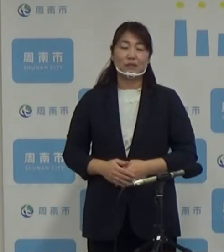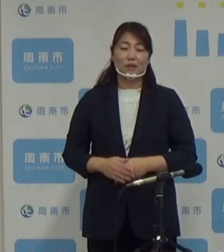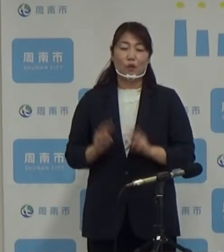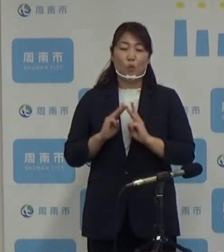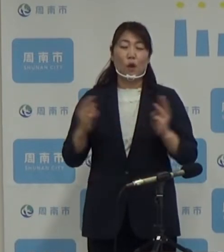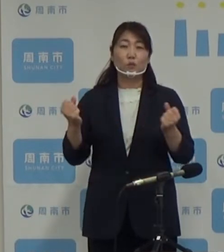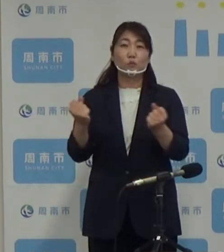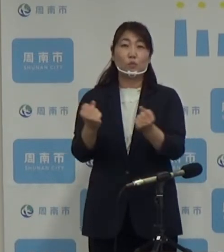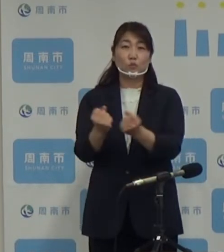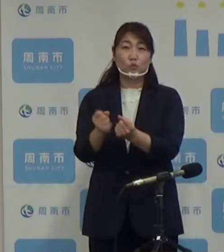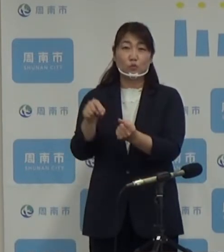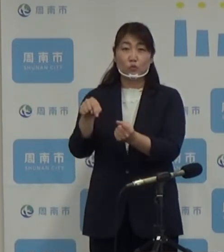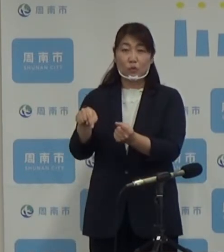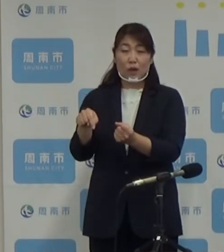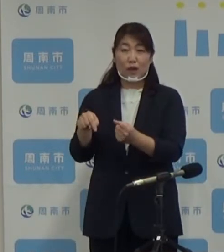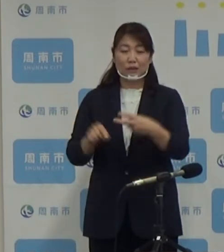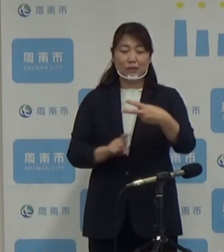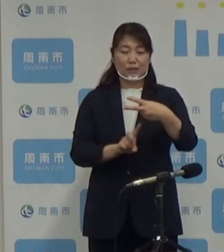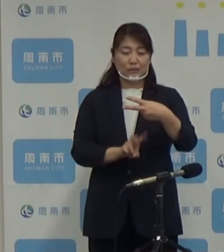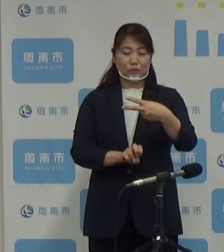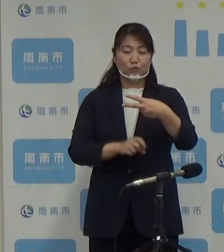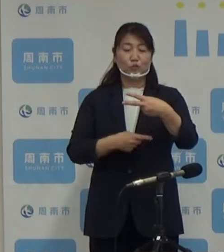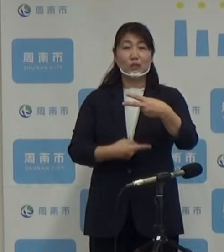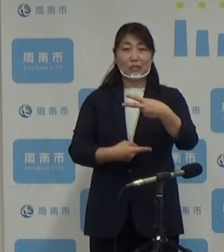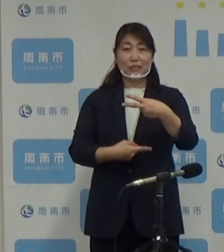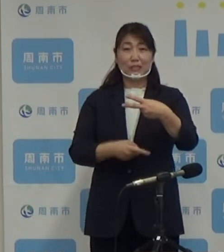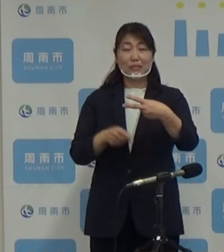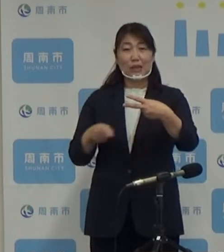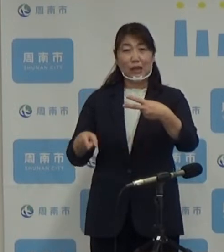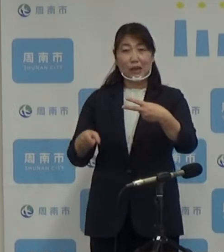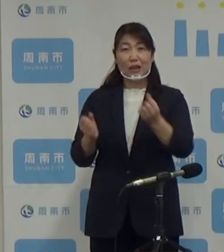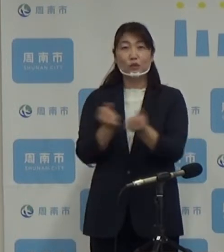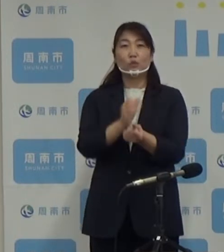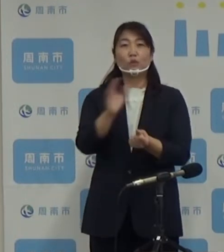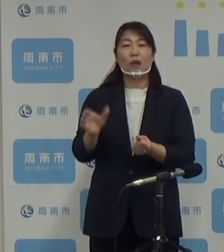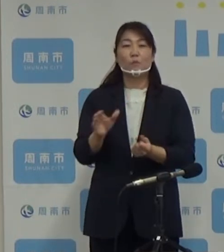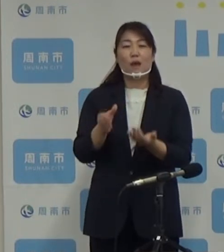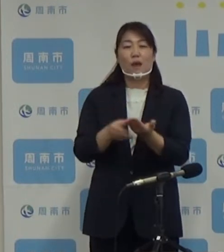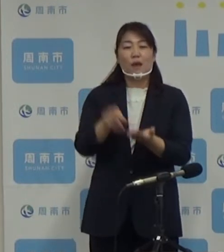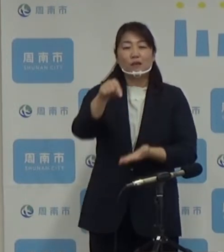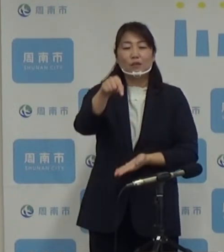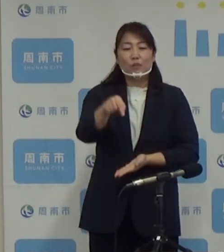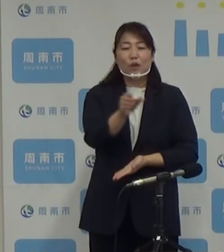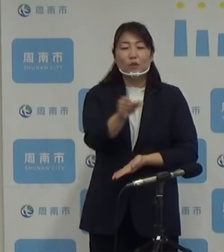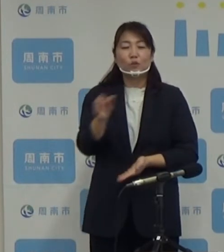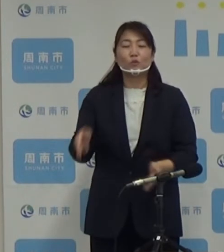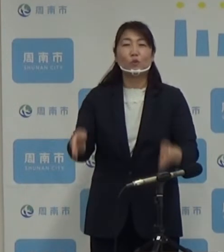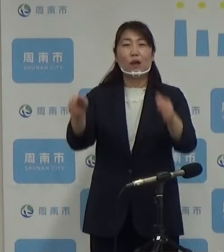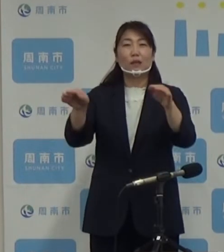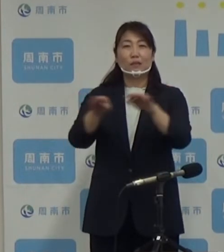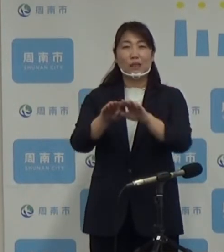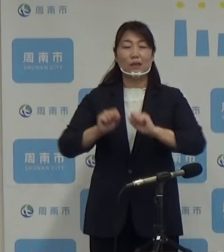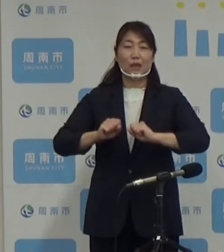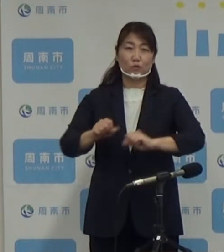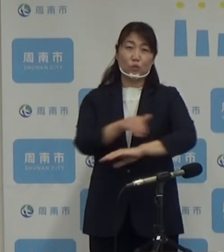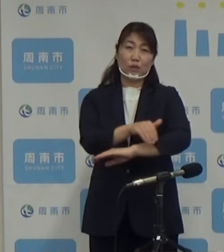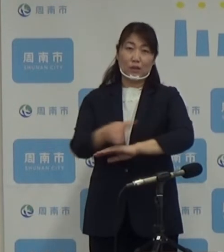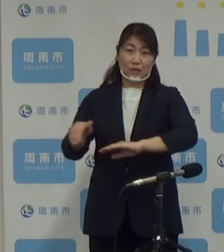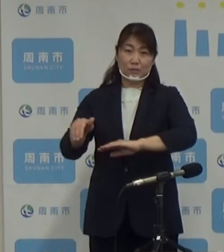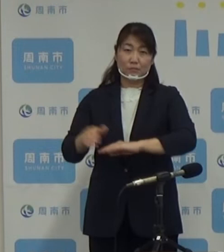ワークショップは2月21日から徳山駅前図書館で実施する予定です